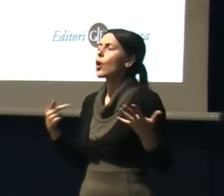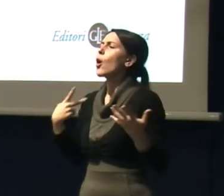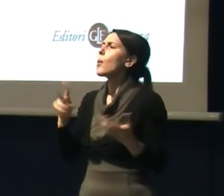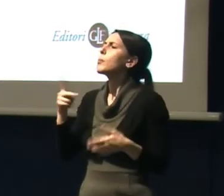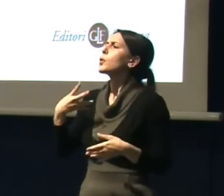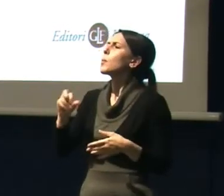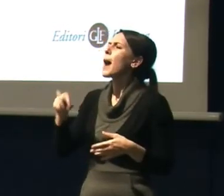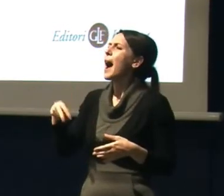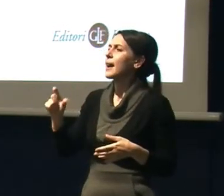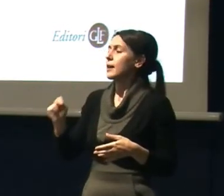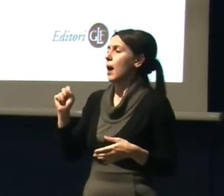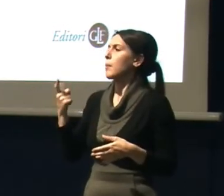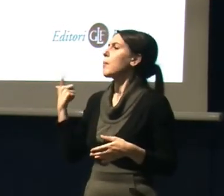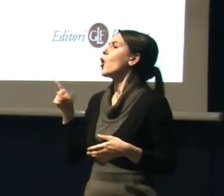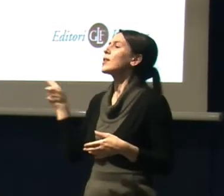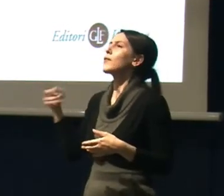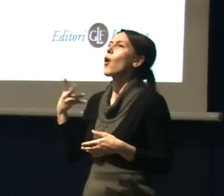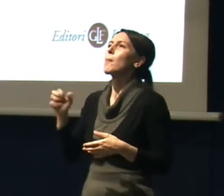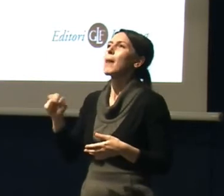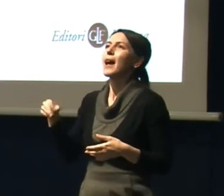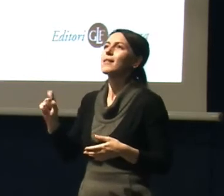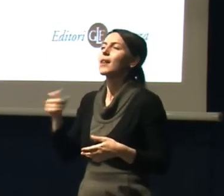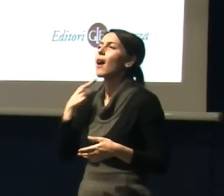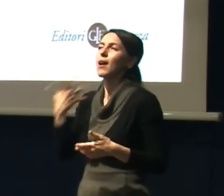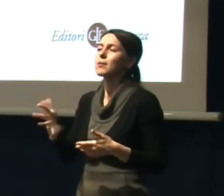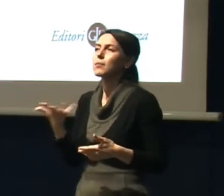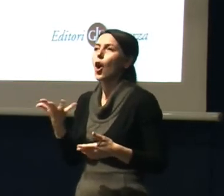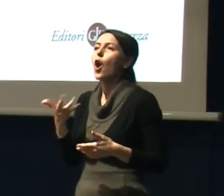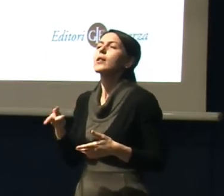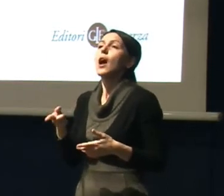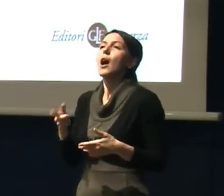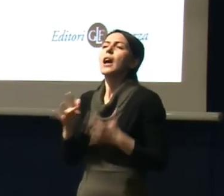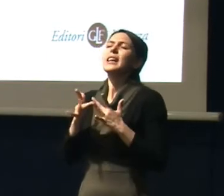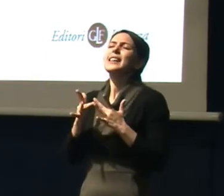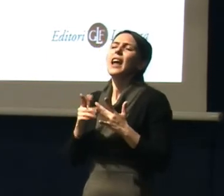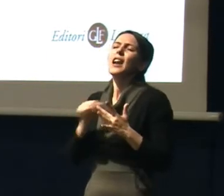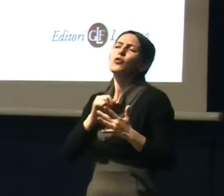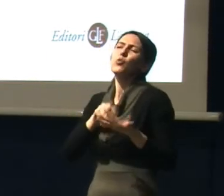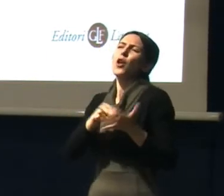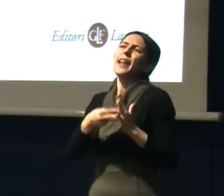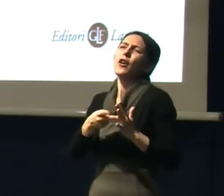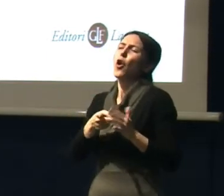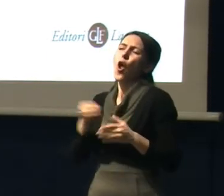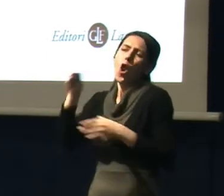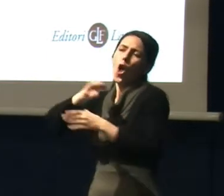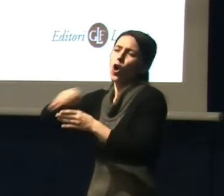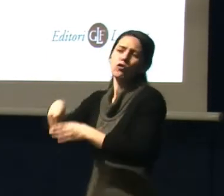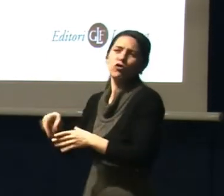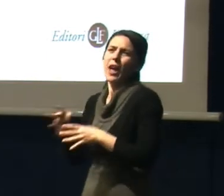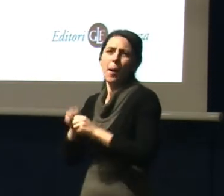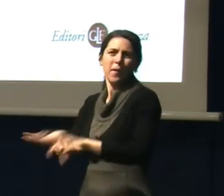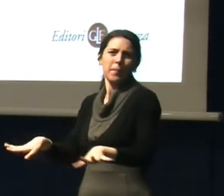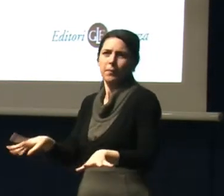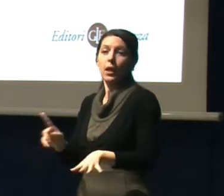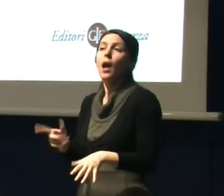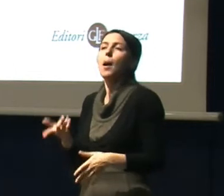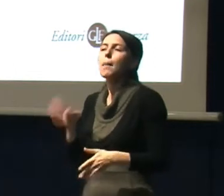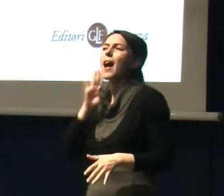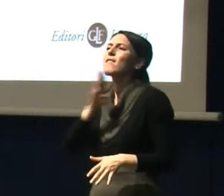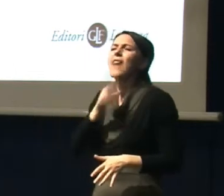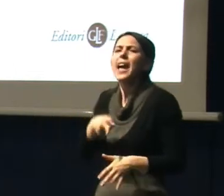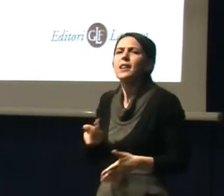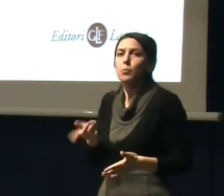dice che appunto gli internet solo una tecnologia non è media non fa parte dei media facebook è un'altra cosa perché è una